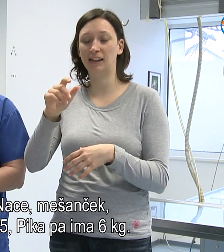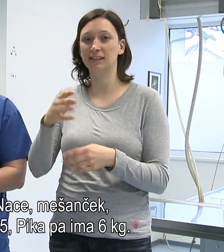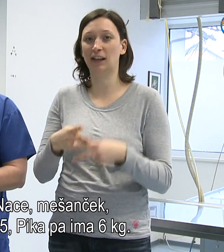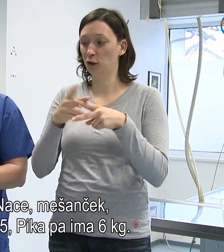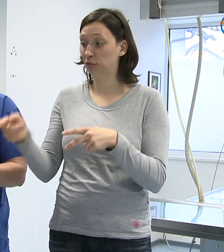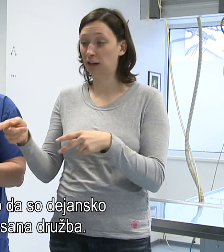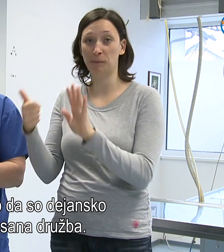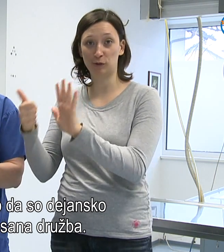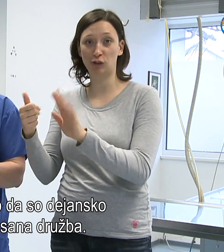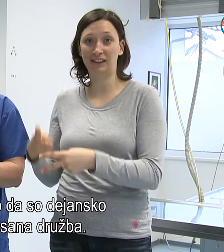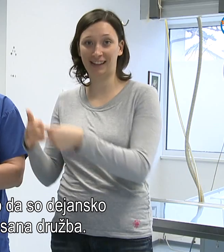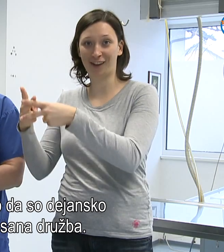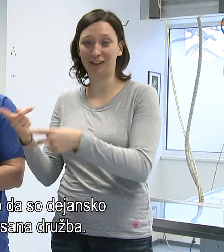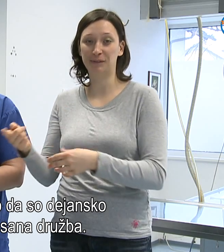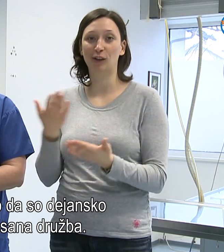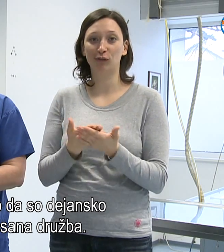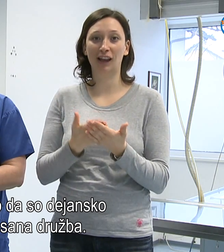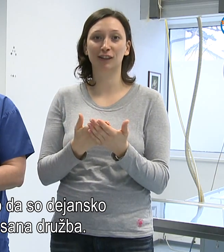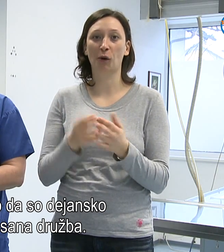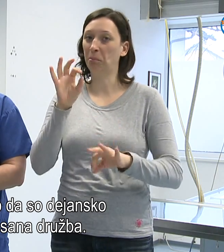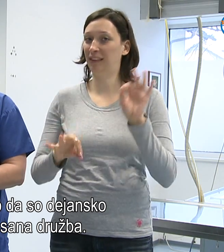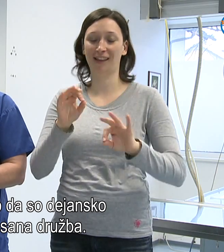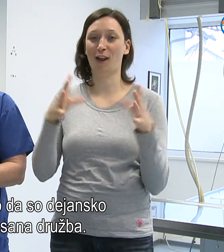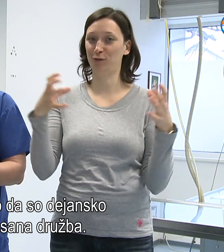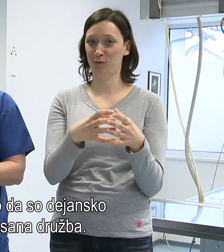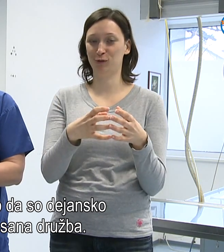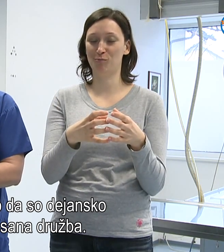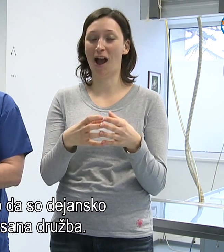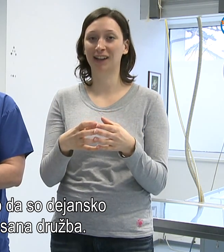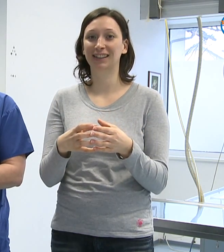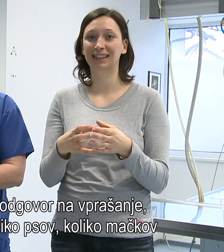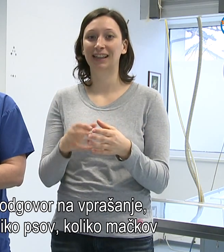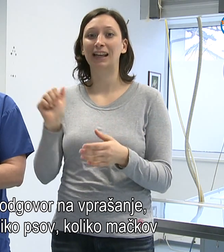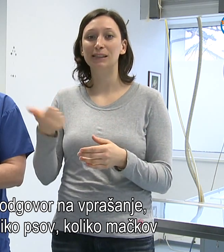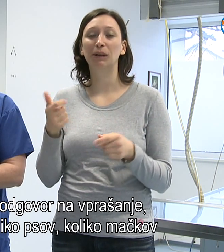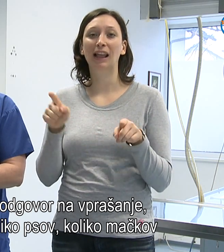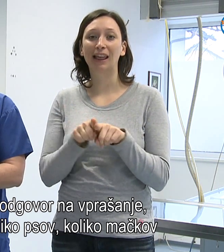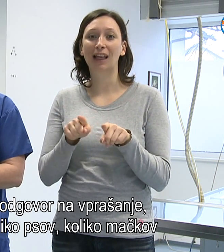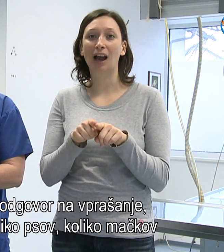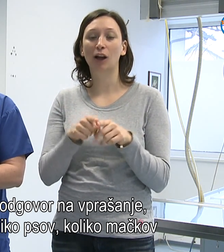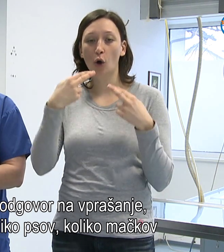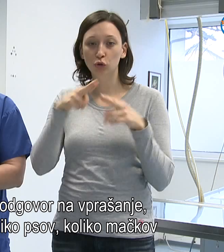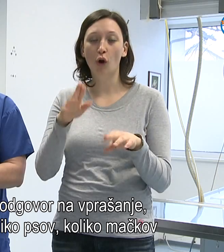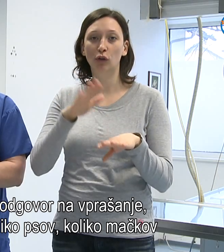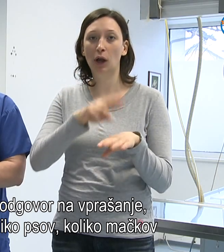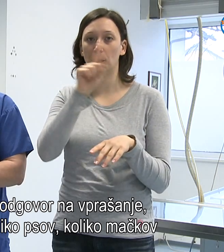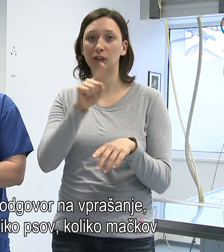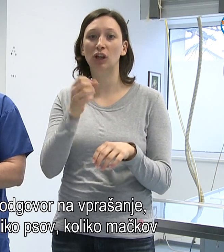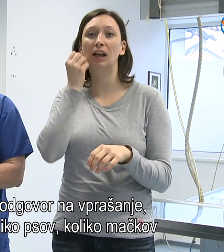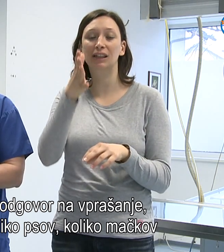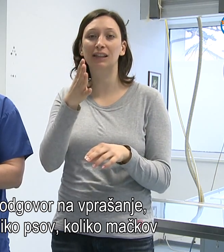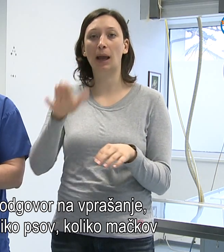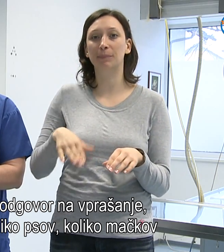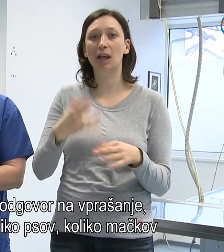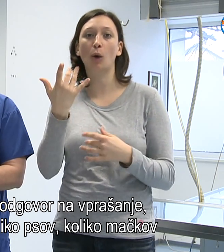ima 6, tako da dejansko so pisana družba. Spet enaka odgovor na vprašanje, kdaj